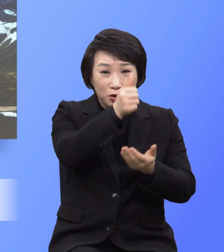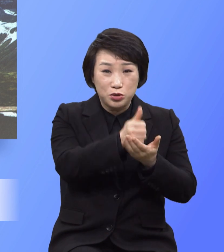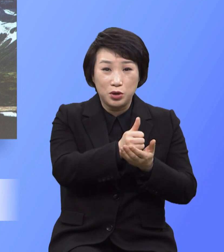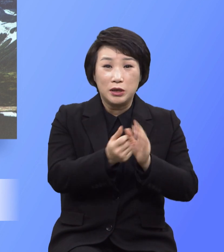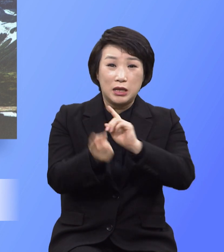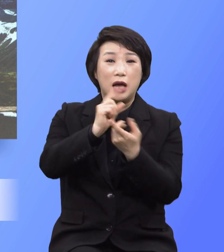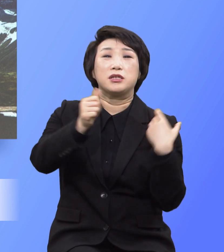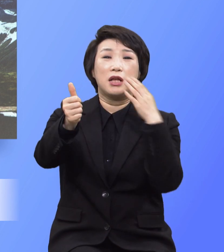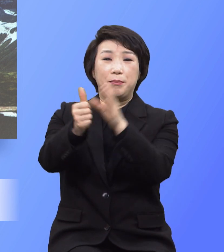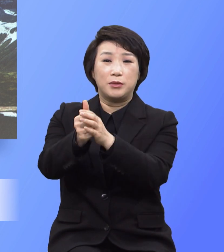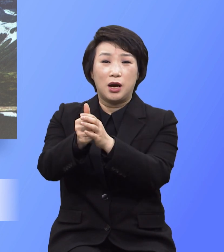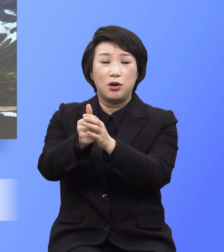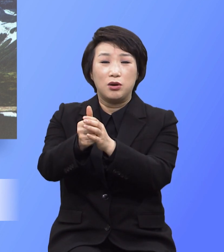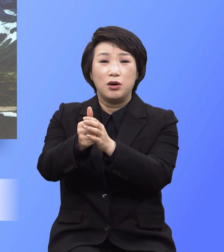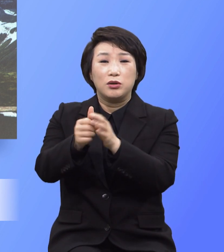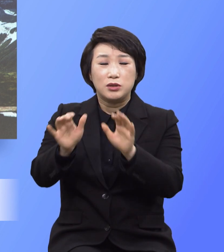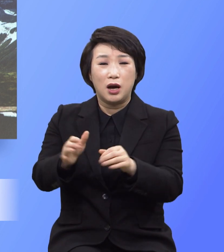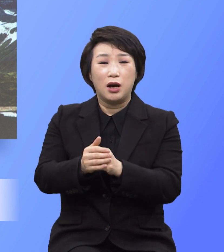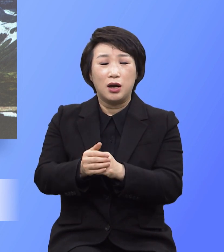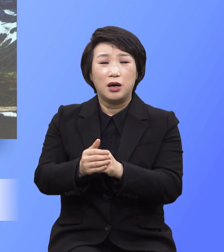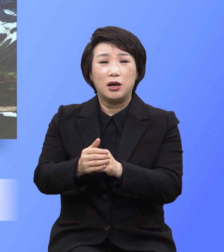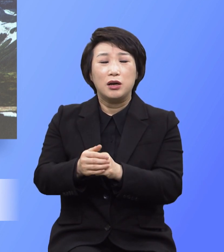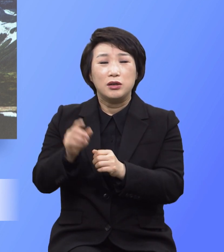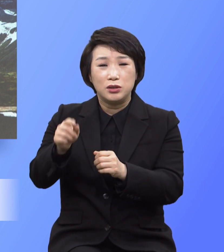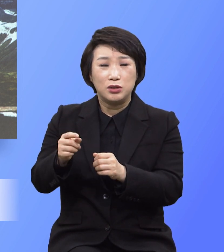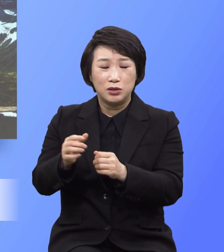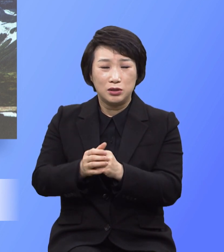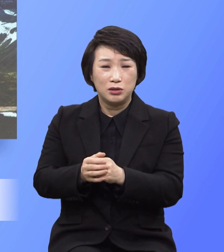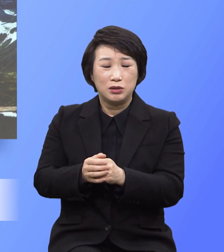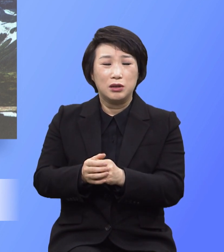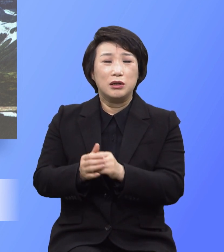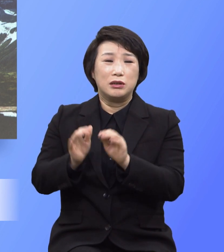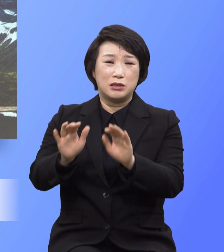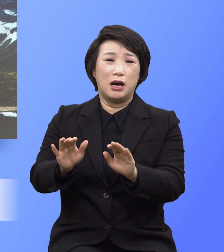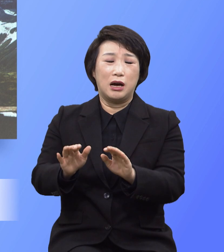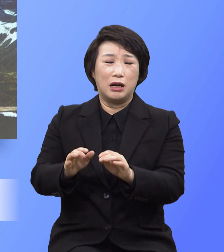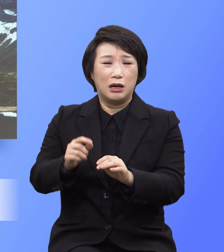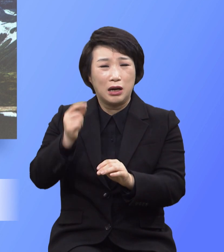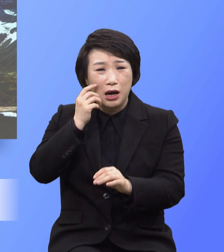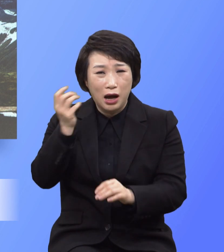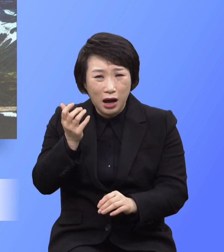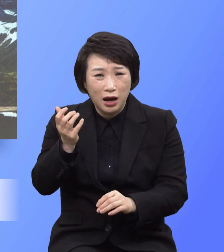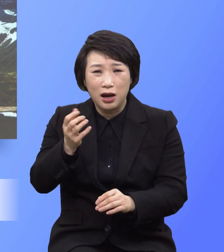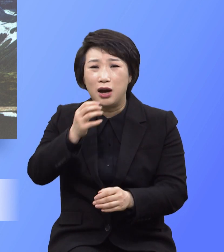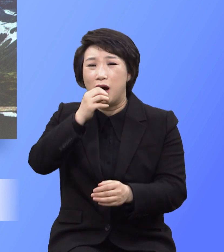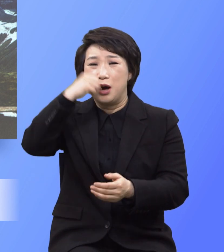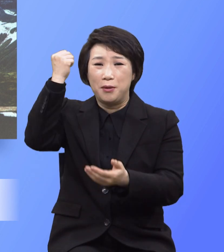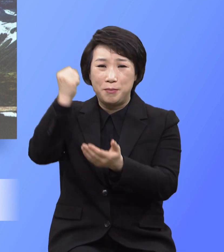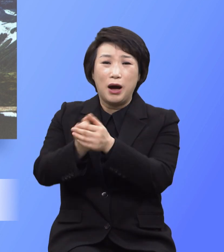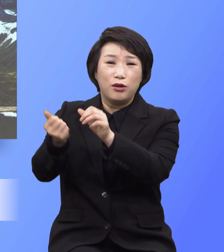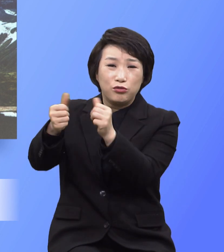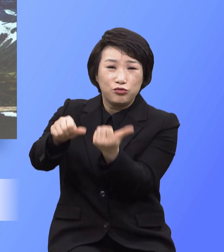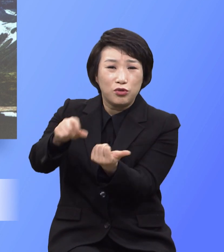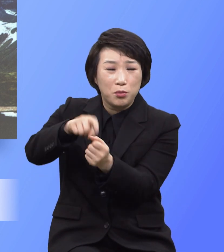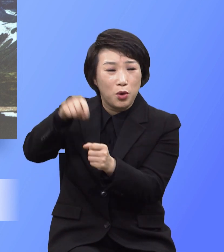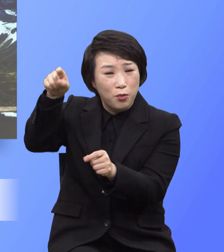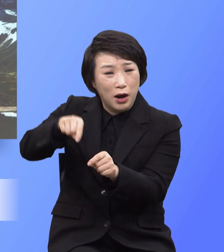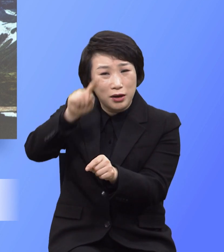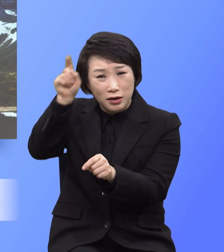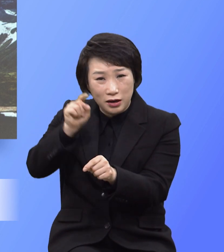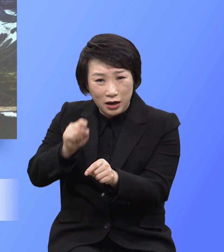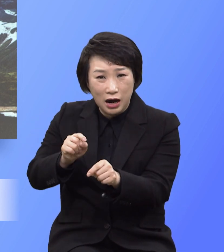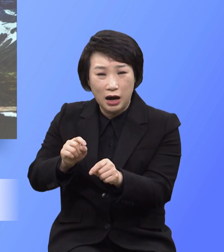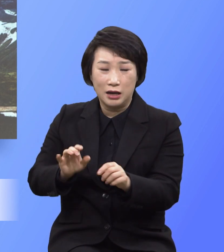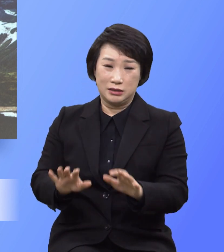죄를 대속하시려고 그렇게도 철저하게 처절하게 죽으러 오셨던가?